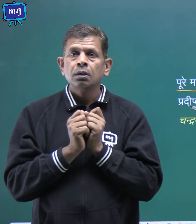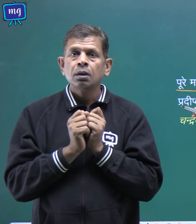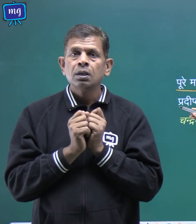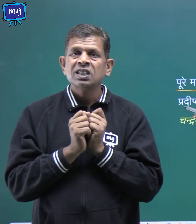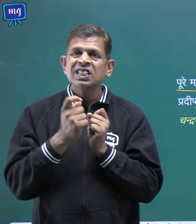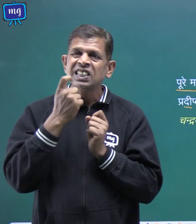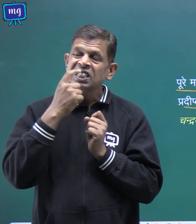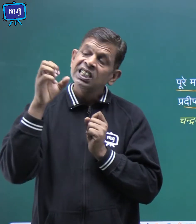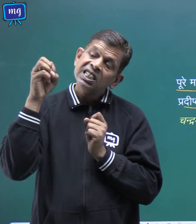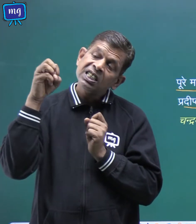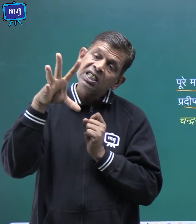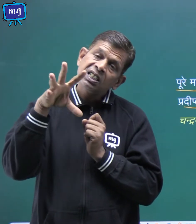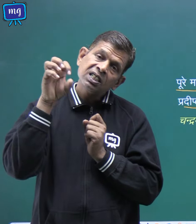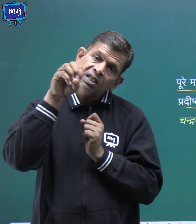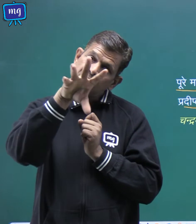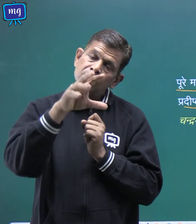प्रदीप्त भाग की